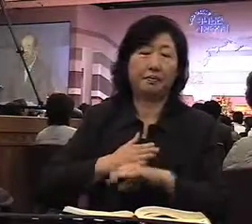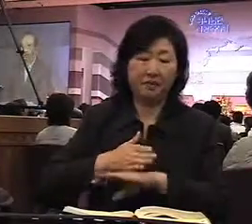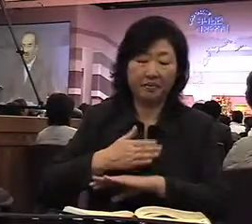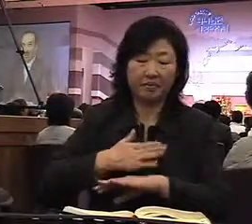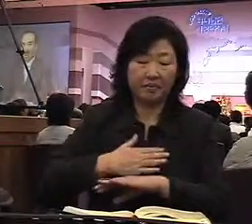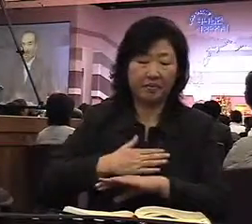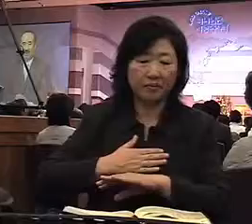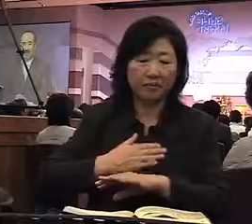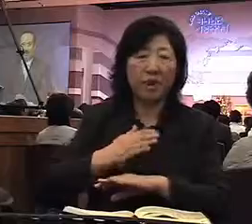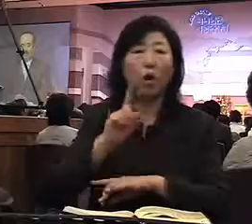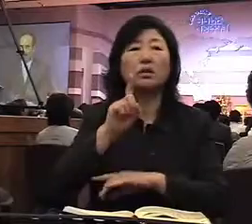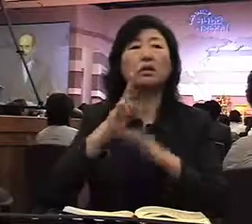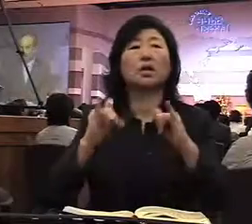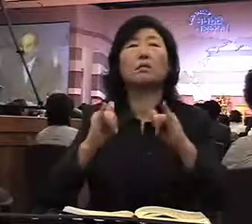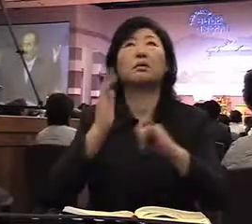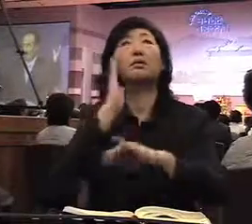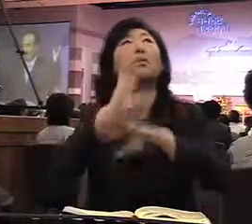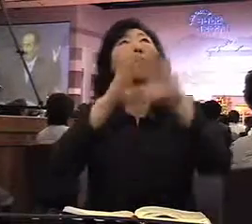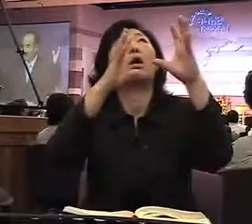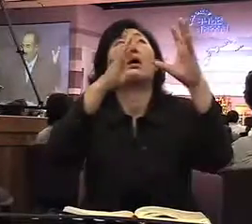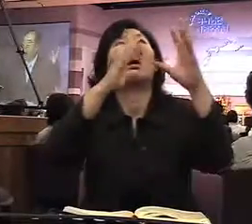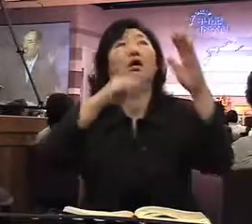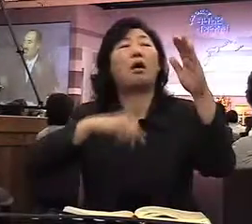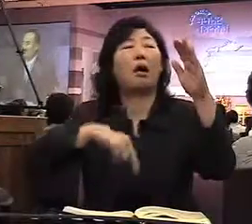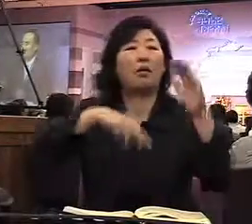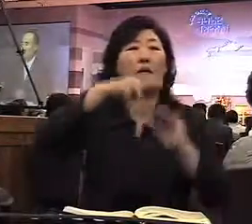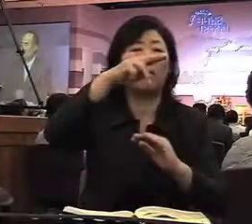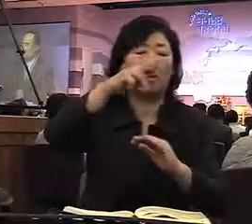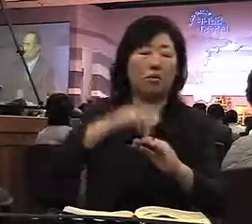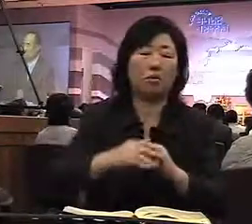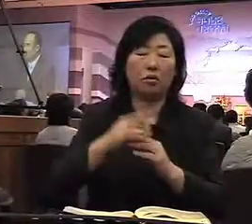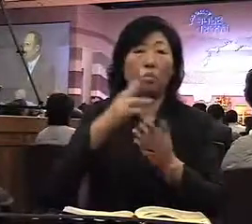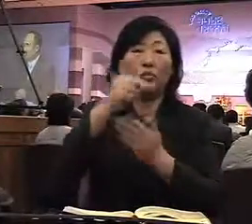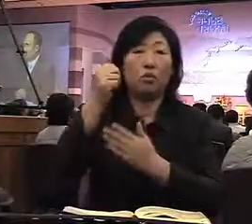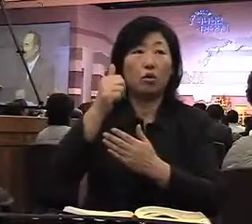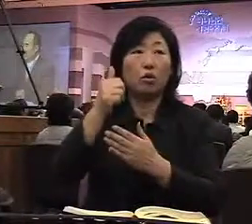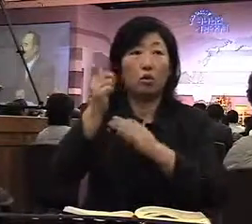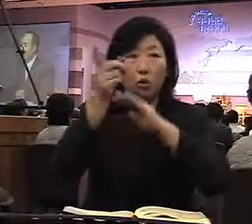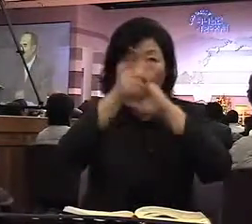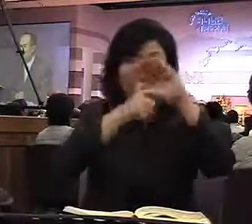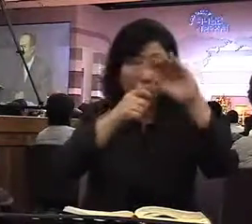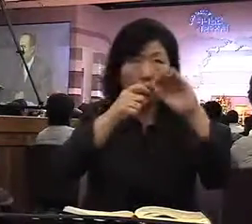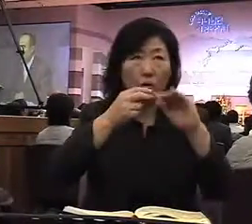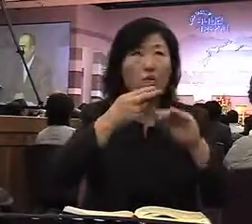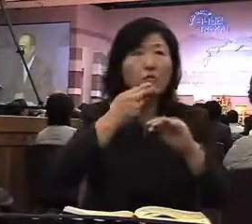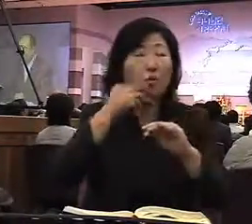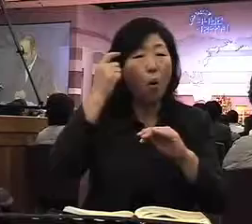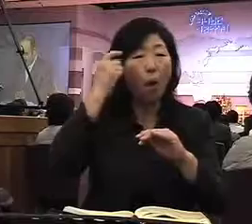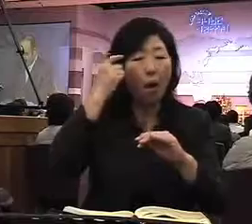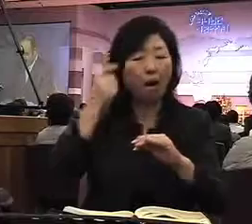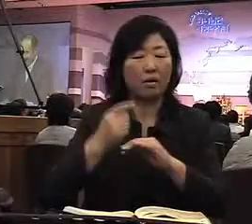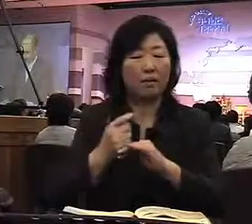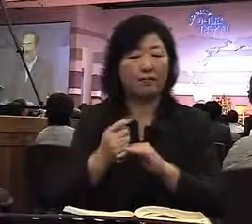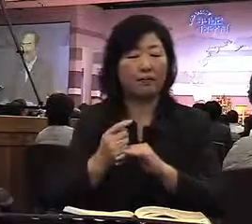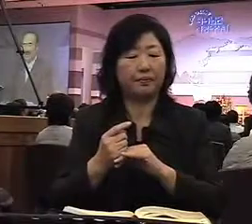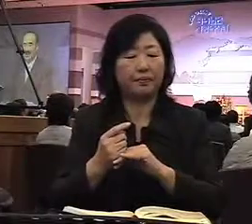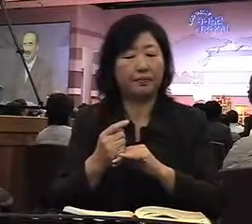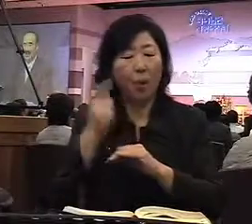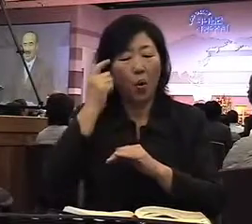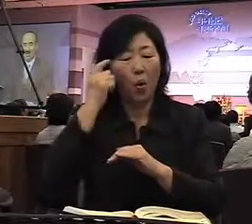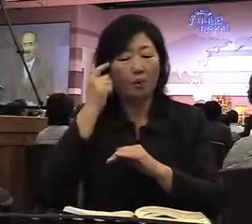천국에 갔는데 큰 창고를 봤어요. 그래서 물었더니 주님 도둑도 없는 천국에 왜 창고입니까? 물었더니 그게